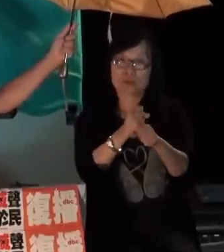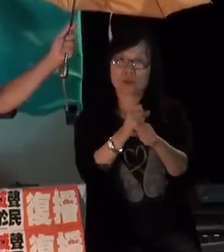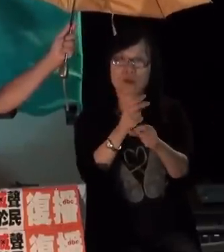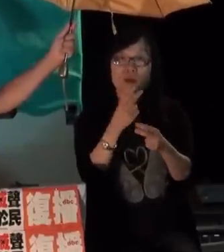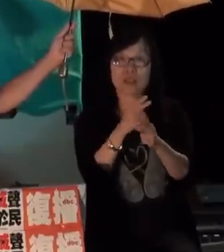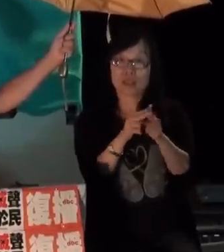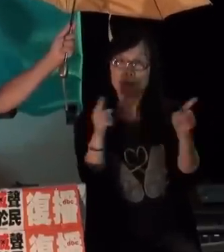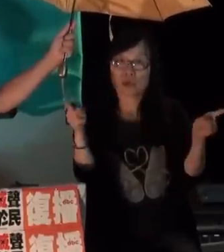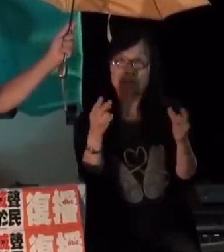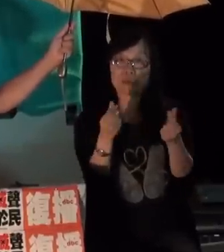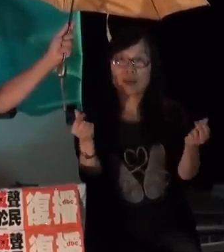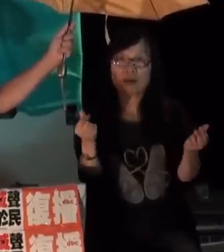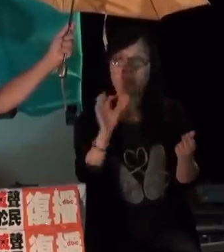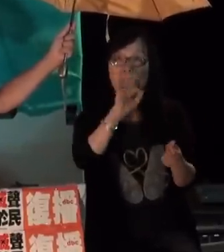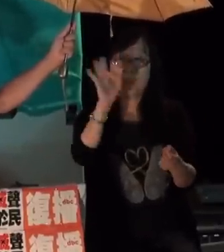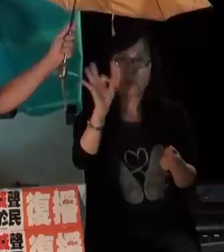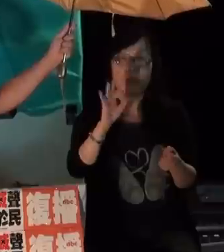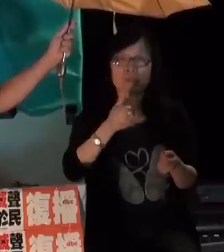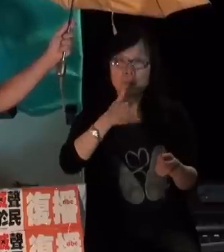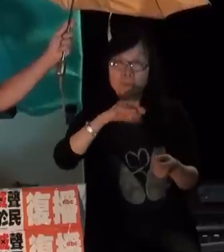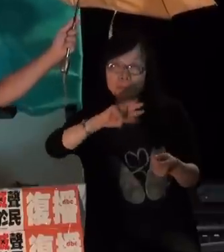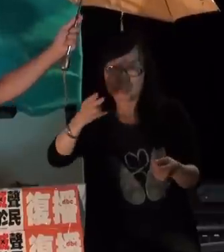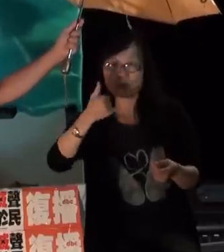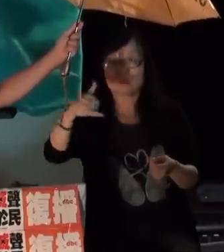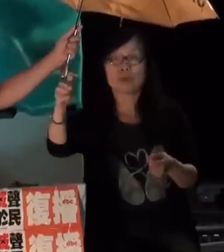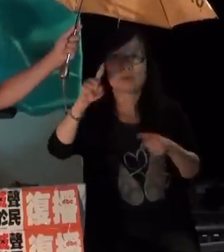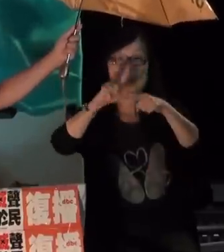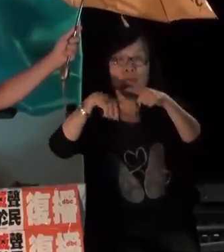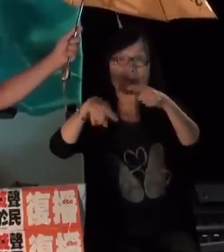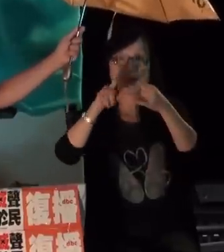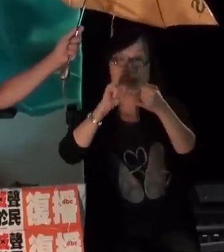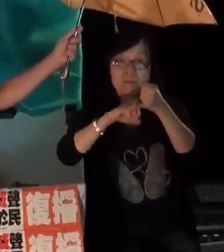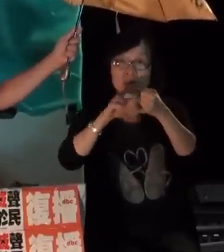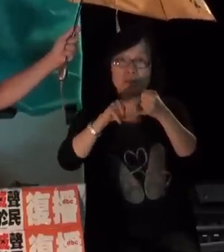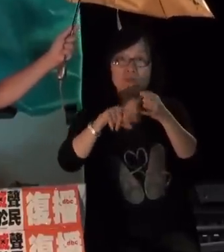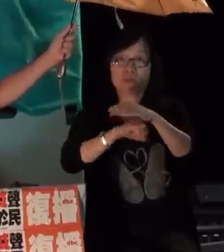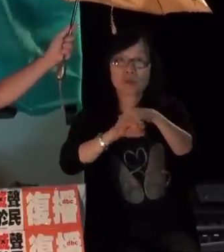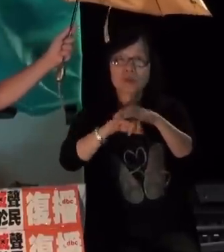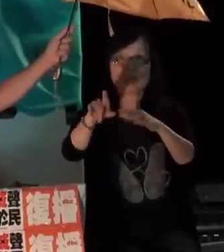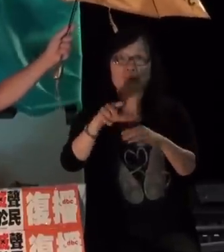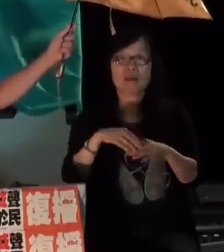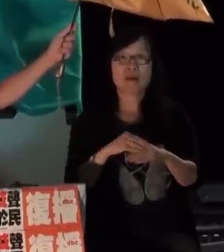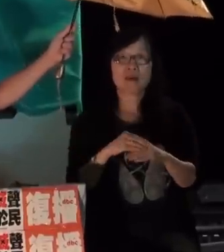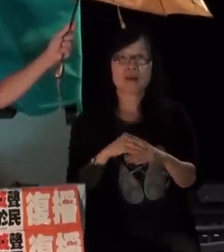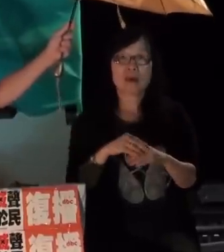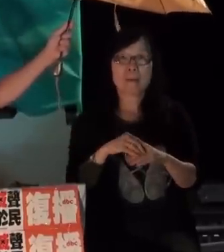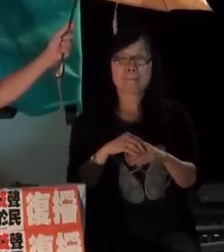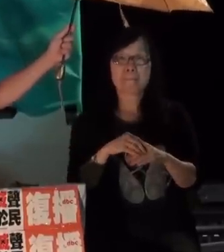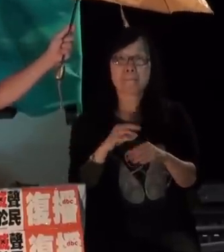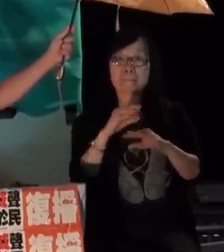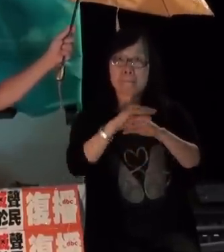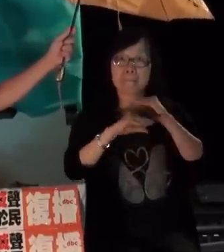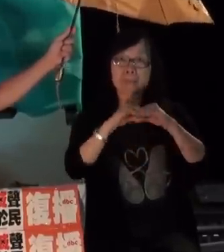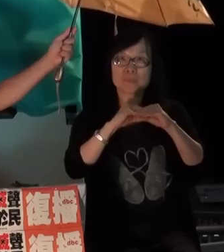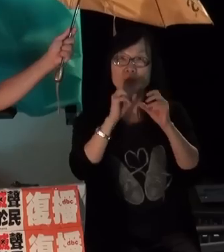就冇做到啦，就喺大美督。點解喺大美督咧？呢、這個就係民建聯話喺地區創造就業揾笨嘅，因為點解